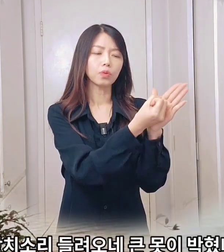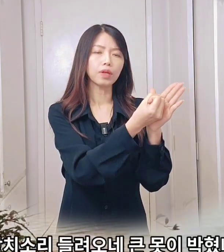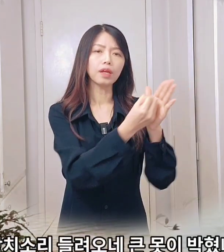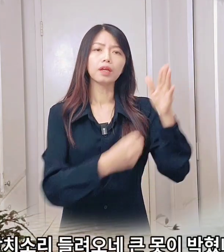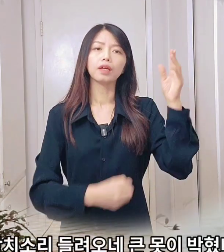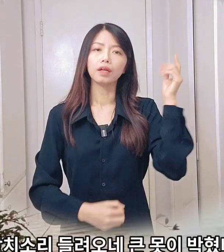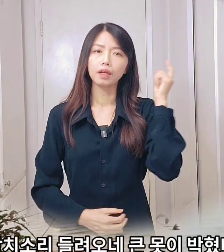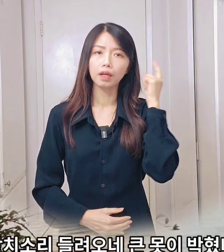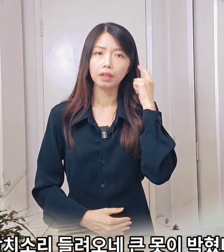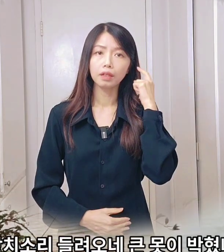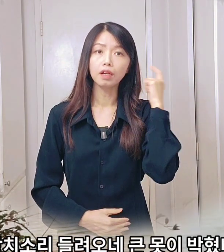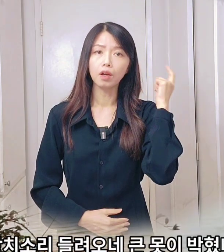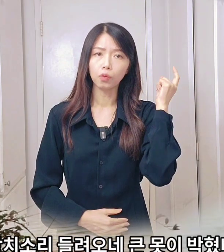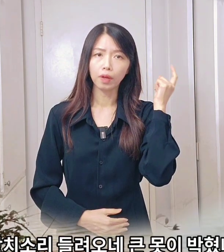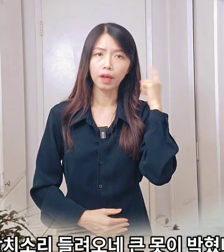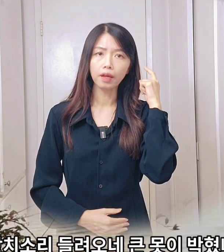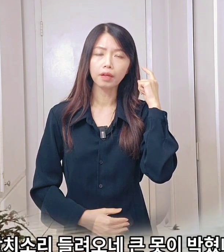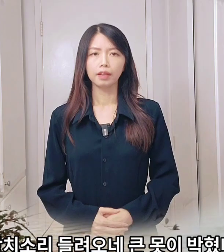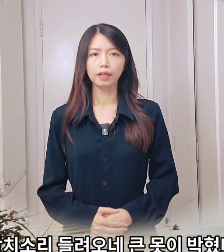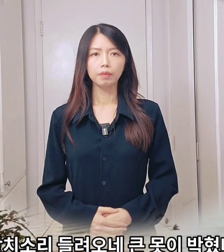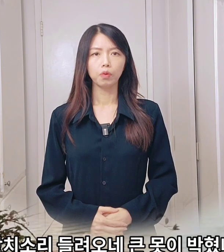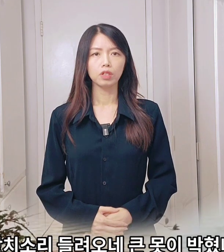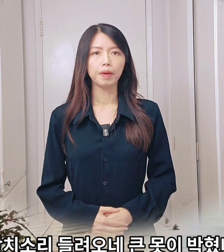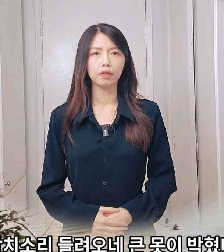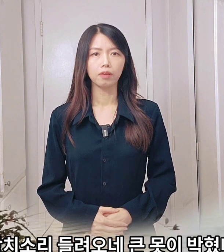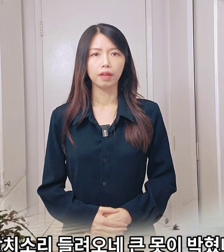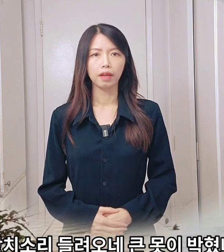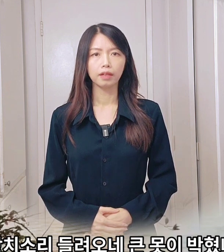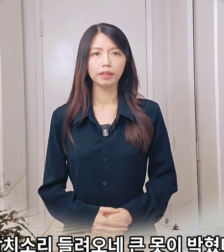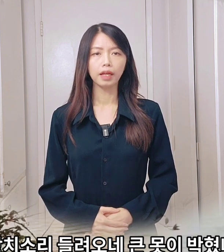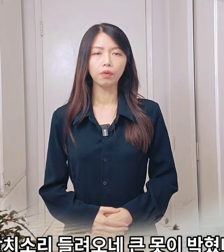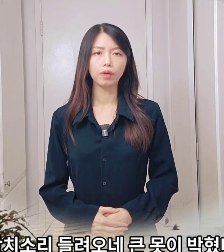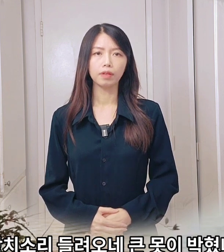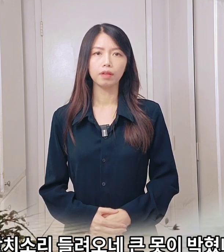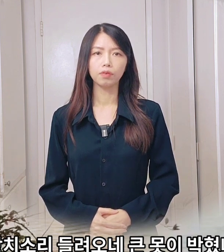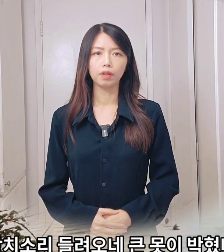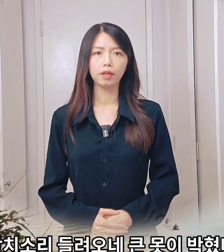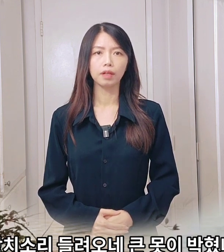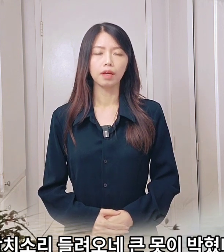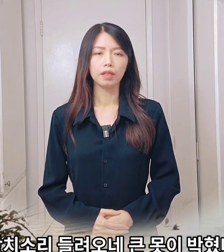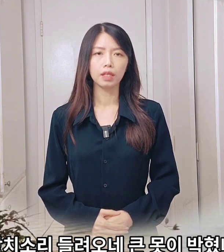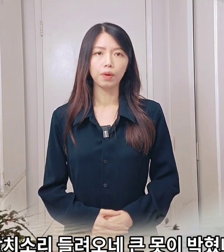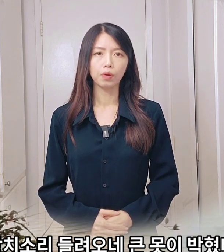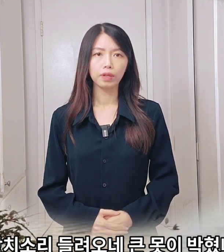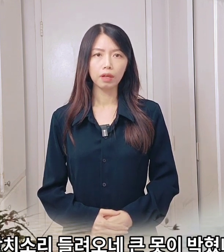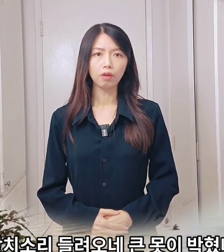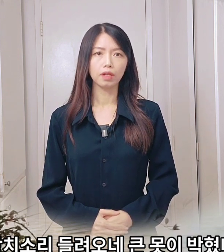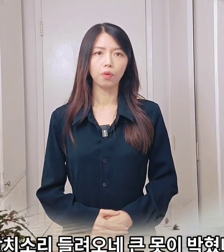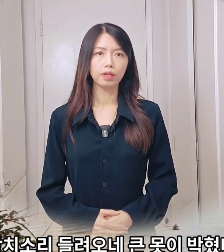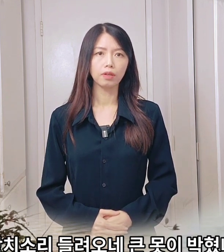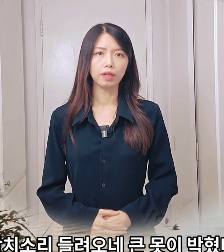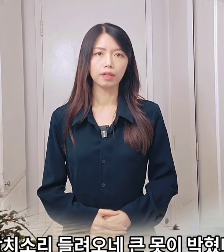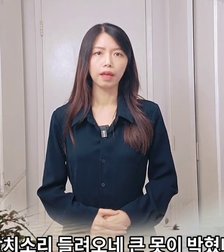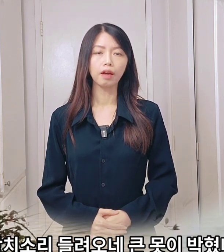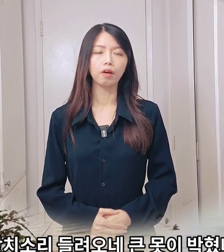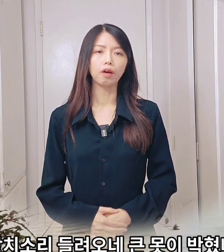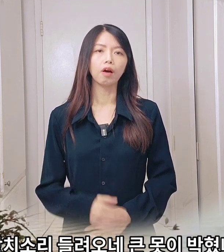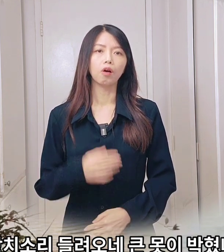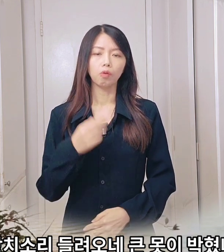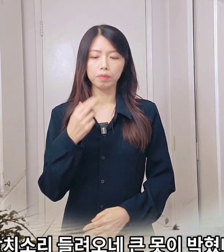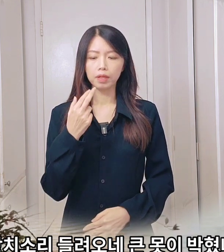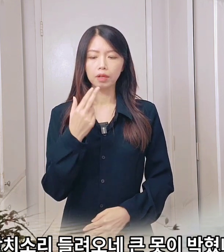망치 소리 들려오네. 큰 못이 박혔네. 크다라고 하는 뜻의 수어는 지화로 키역을 이용하셔야